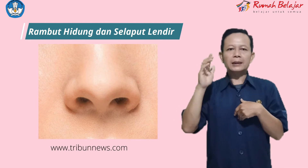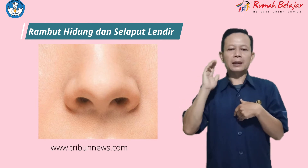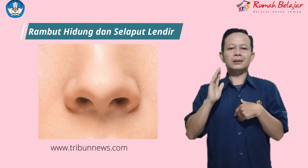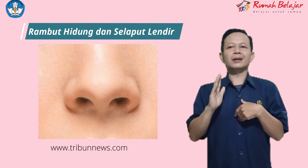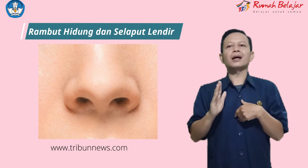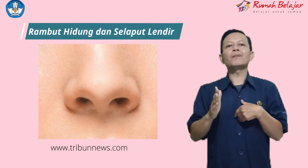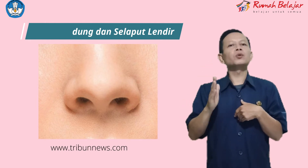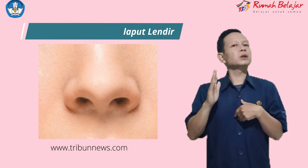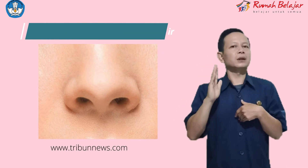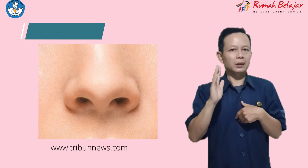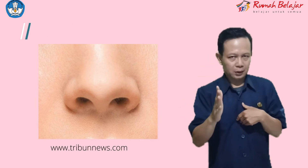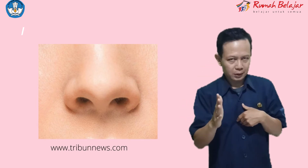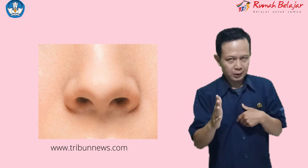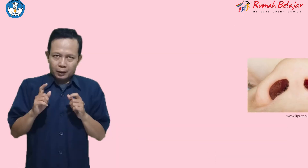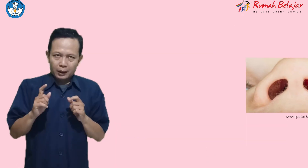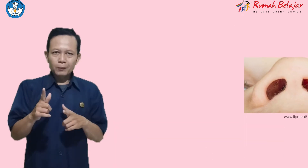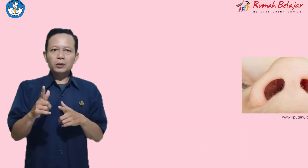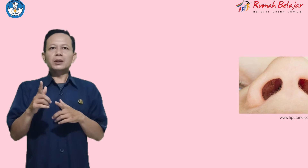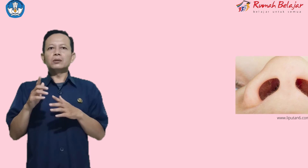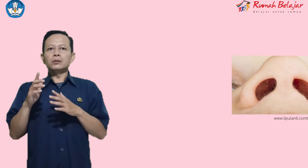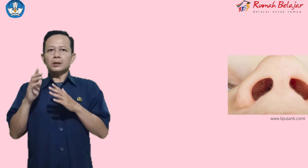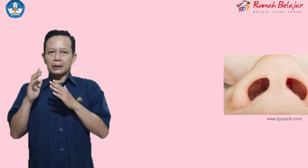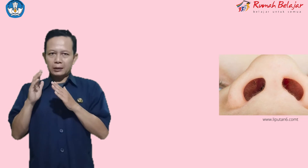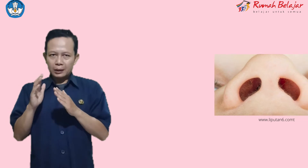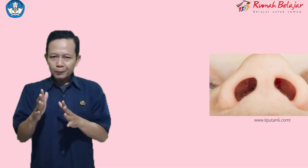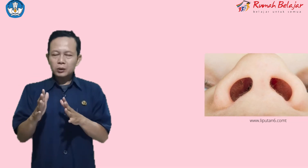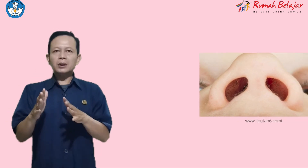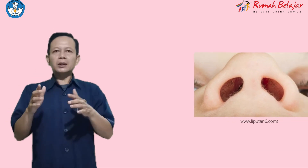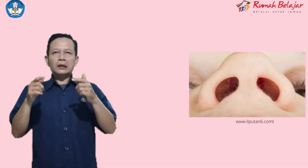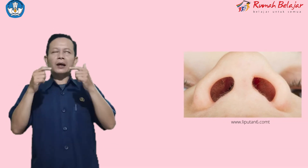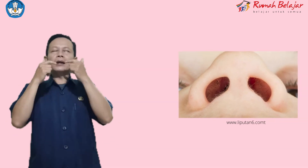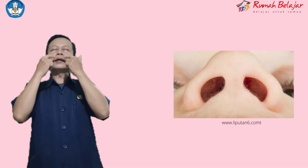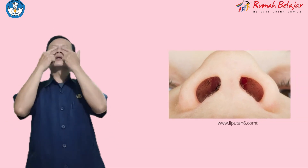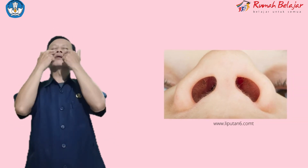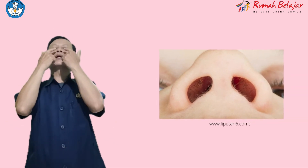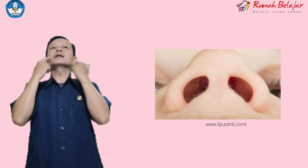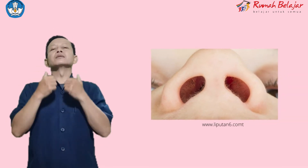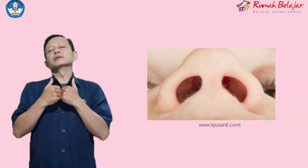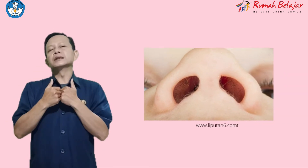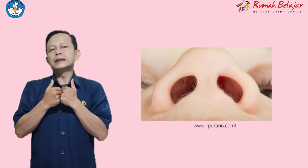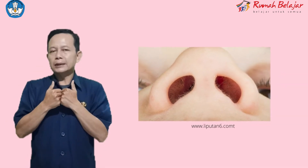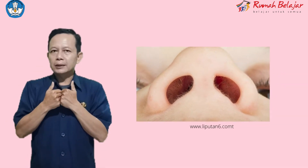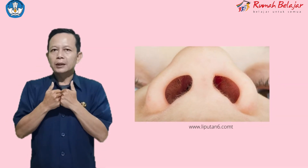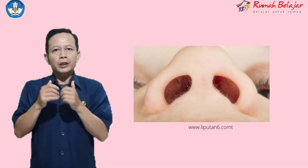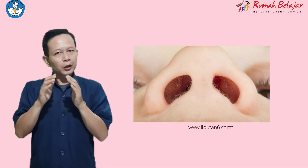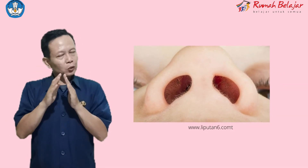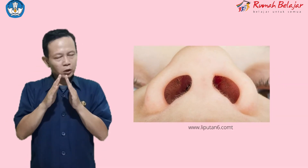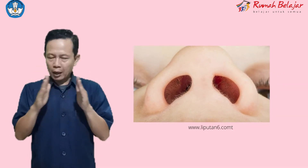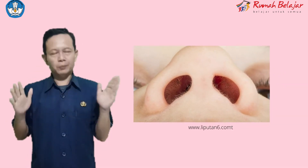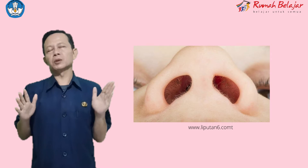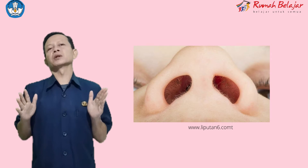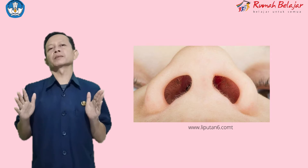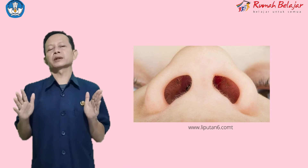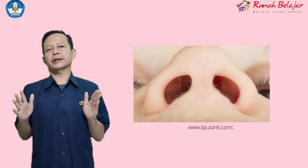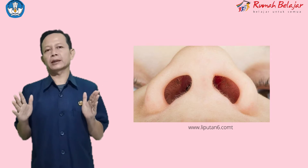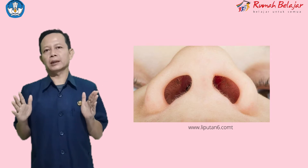hidung dan selaput lendir. Rambut hidung dan selaput lendir yang ada di rongga hidung di dinding itu